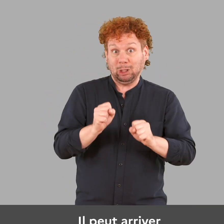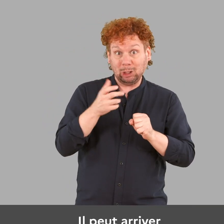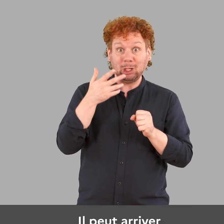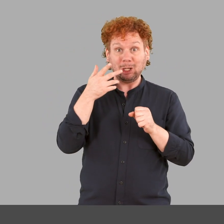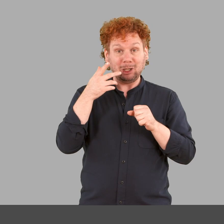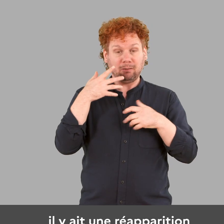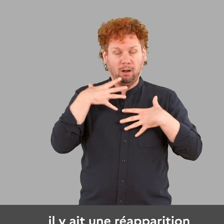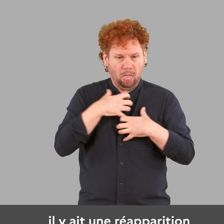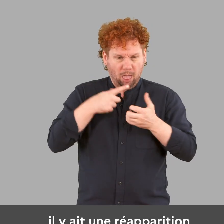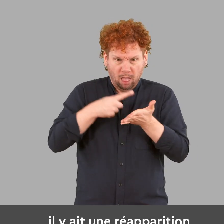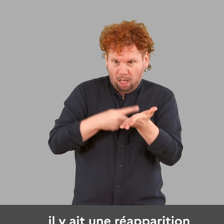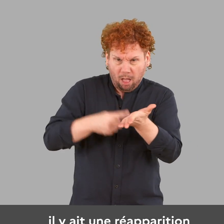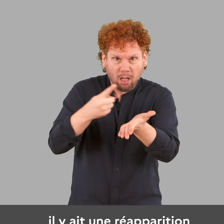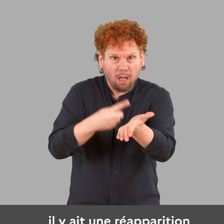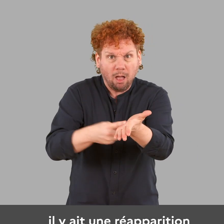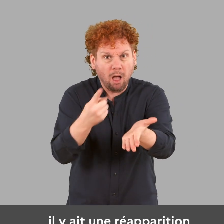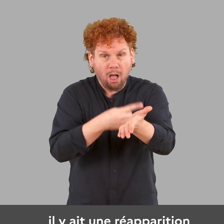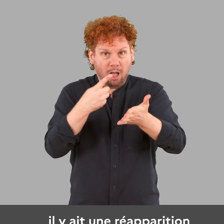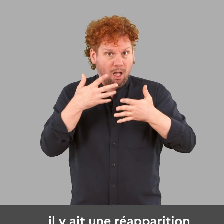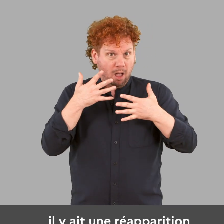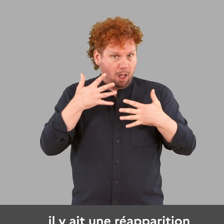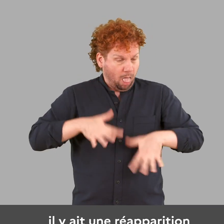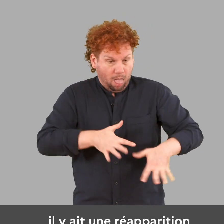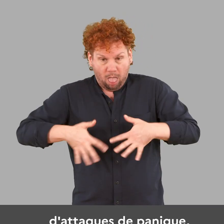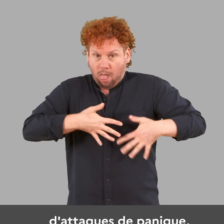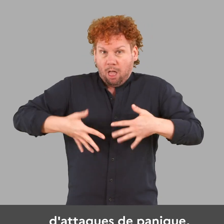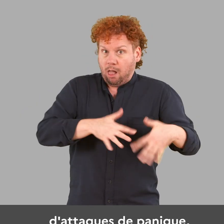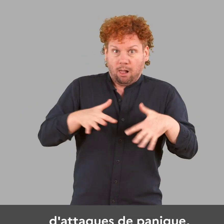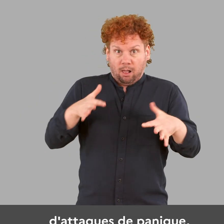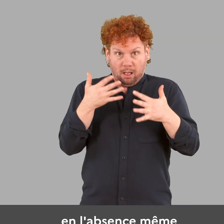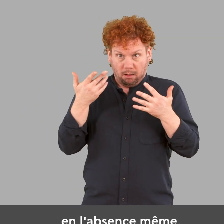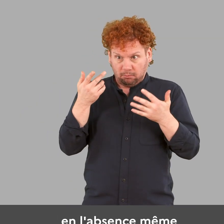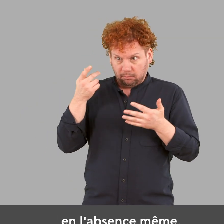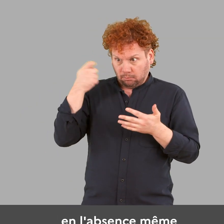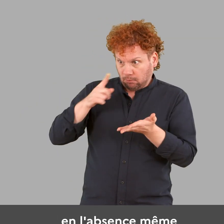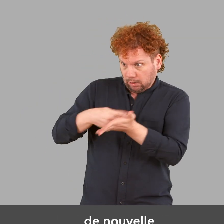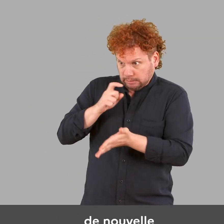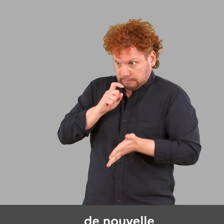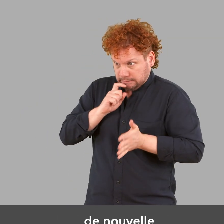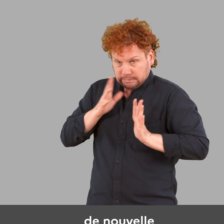dans certains cas, il y ait une réapparition de crise d'angoisse, d'attaque de panique,